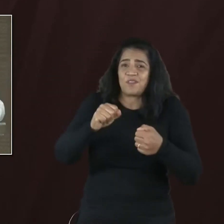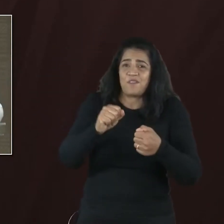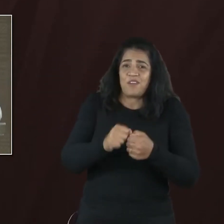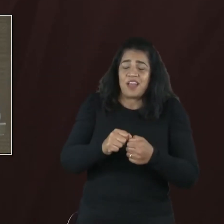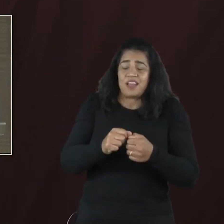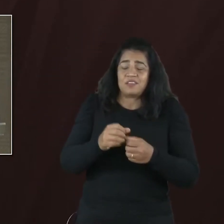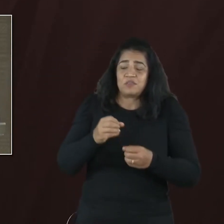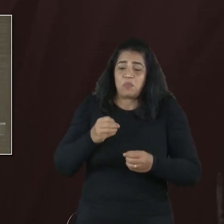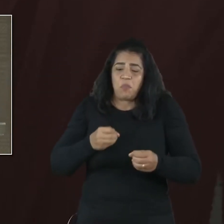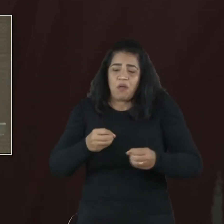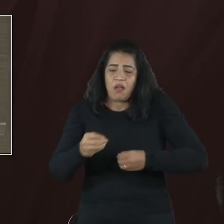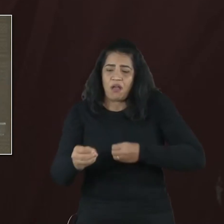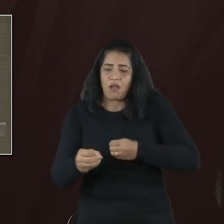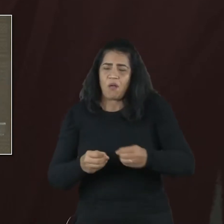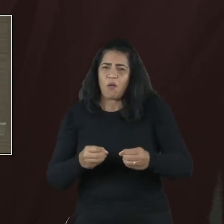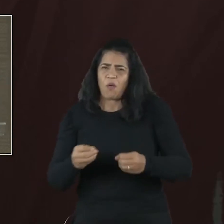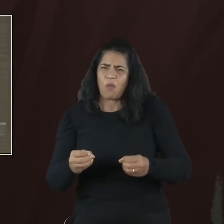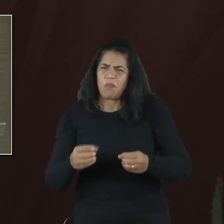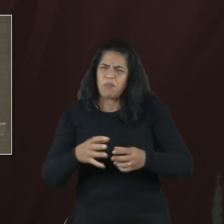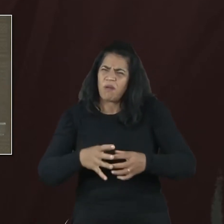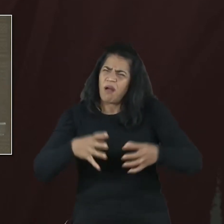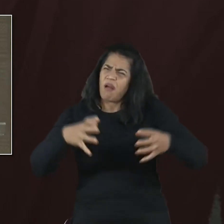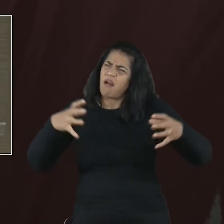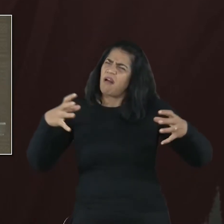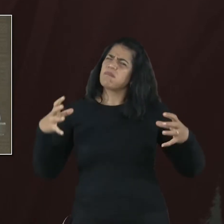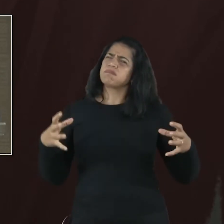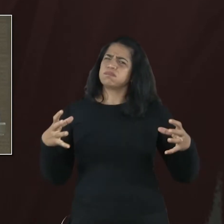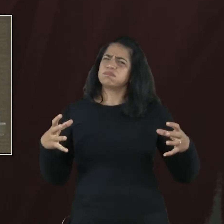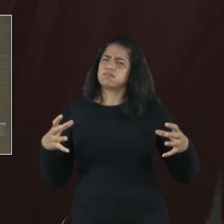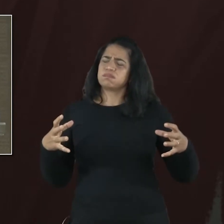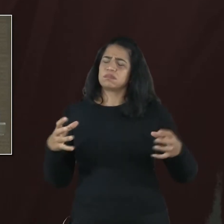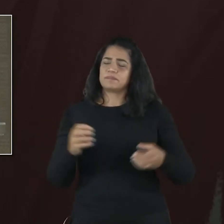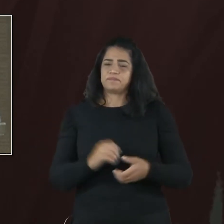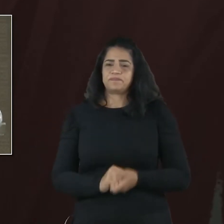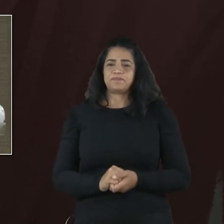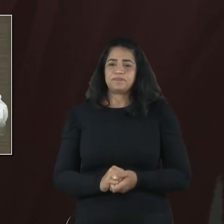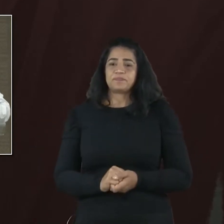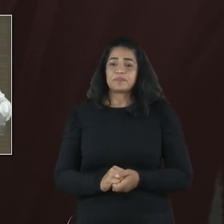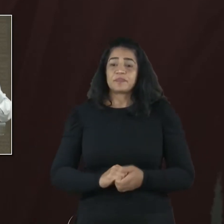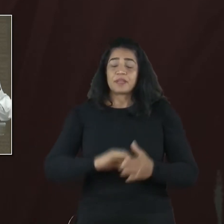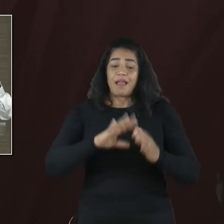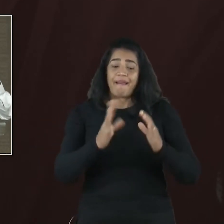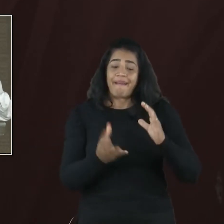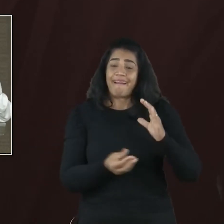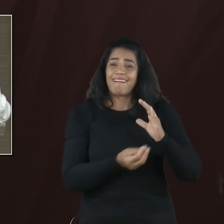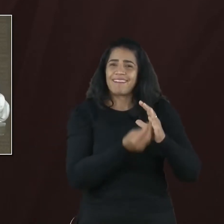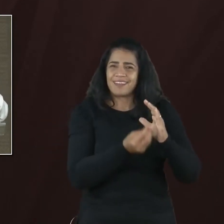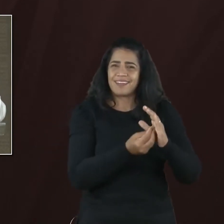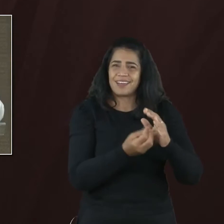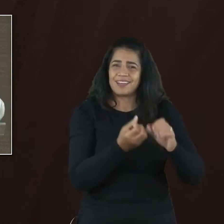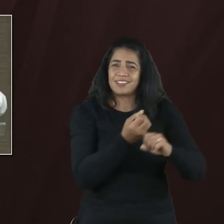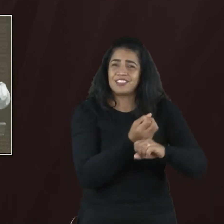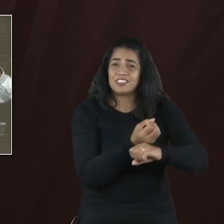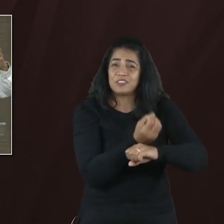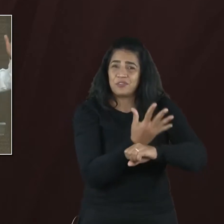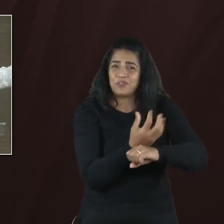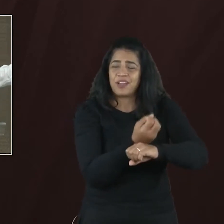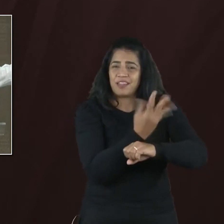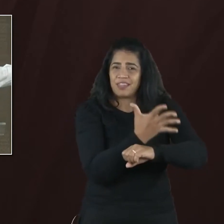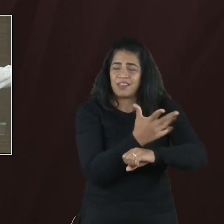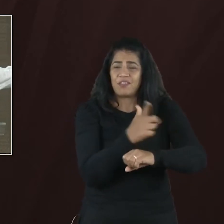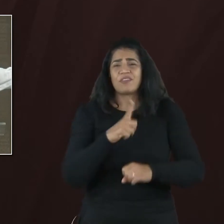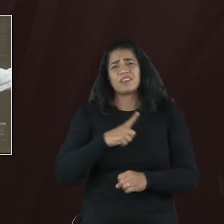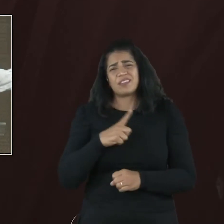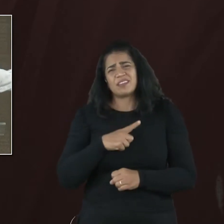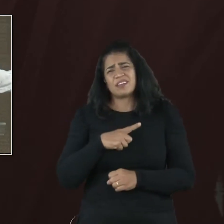igreja em Filadélfia tem pouca força. O próprio Senhor Jesus disse, mas Ele pôs diante dela uma porta